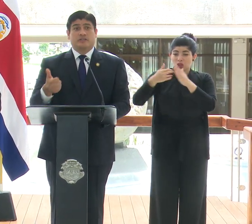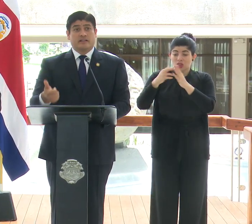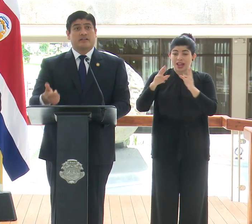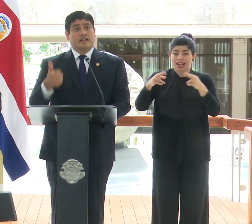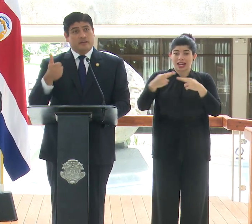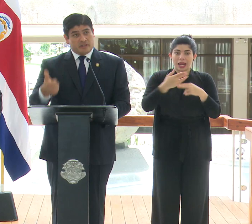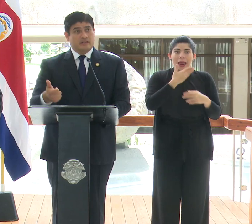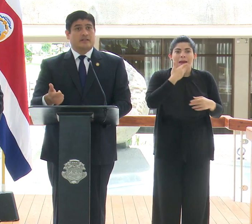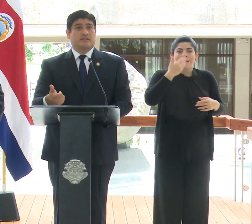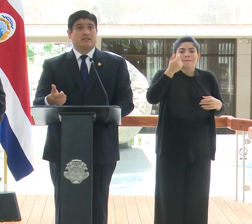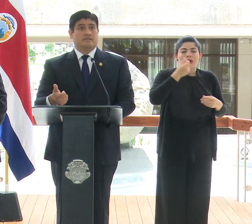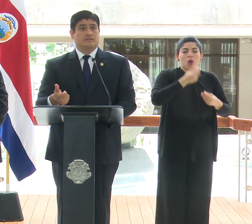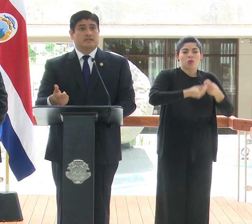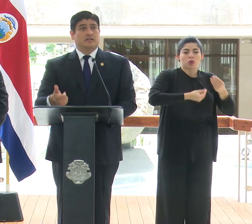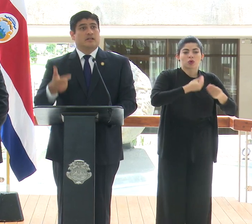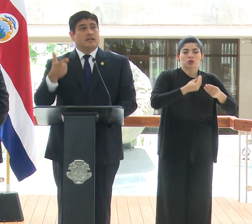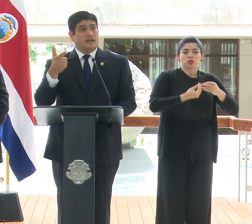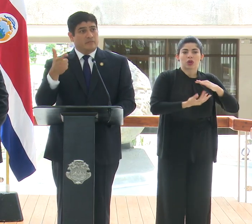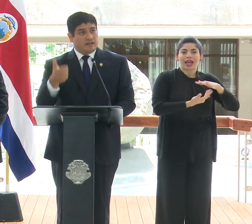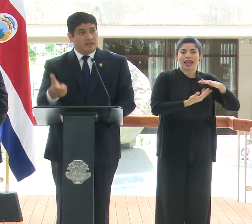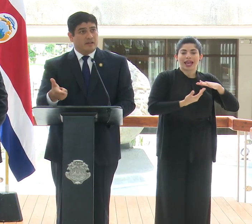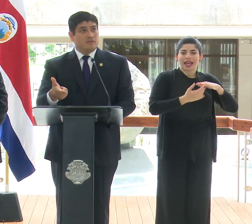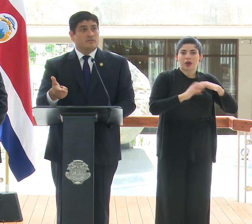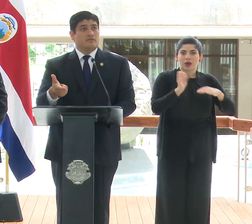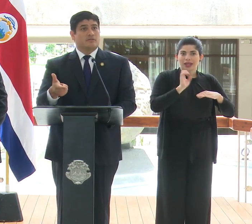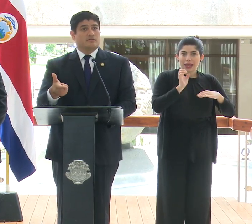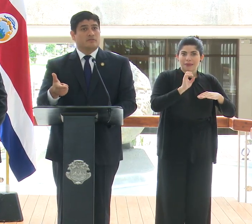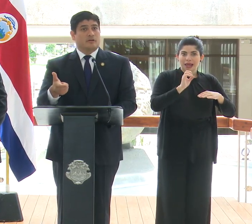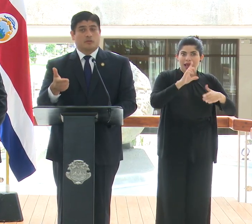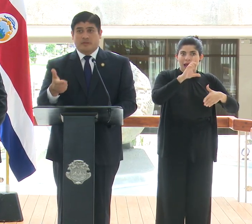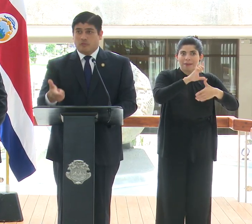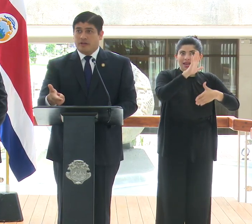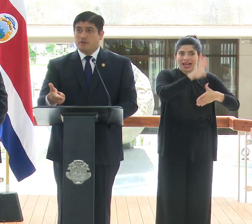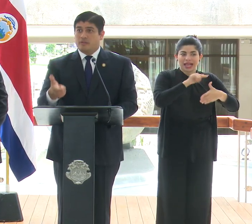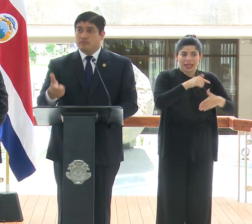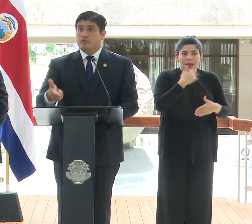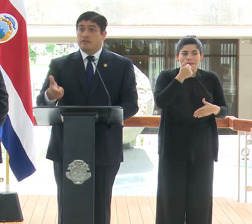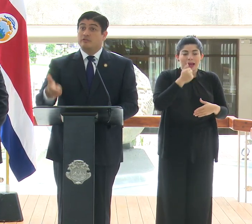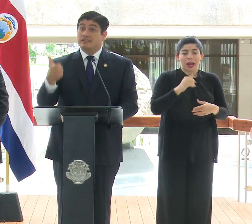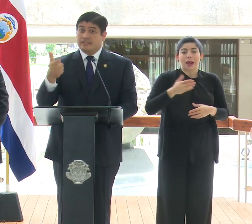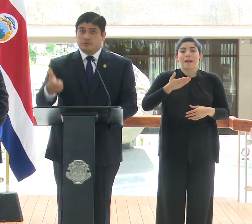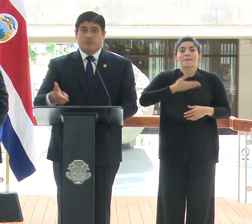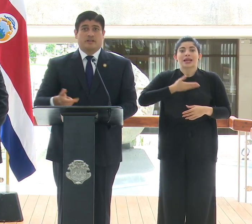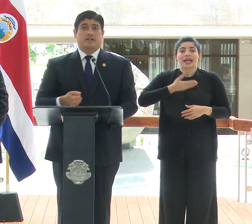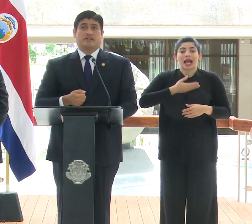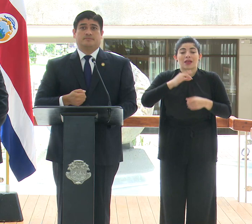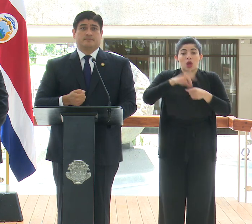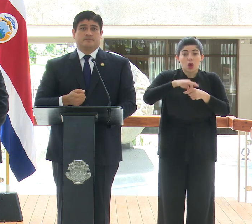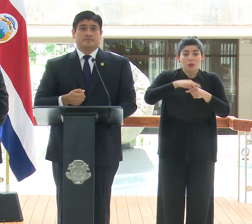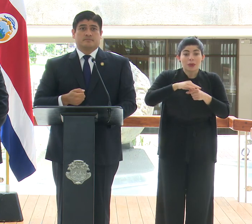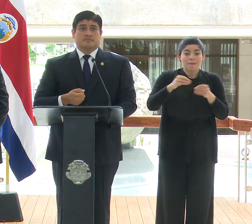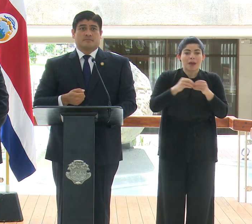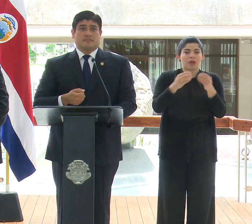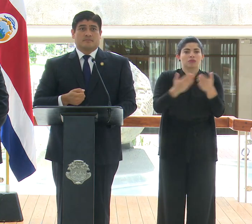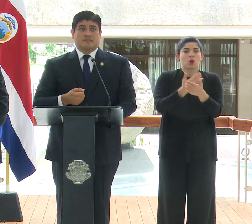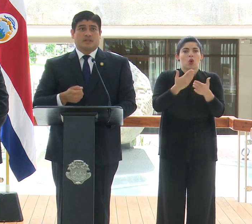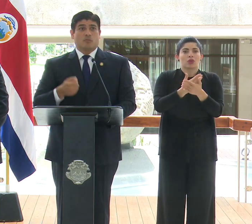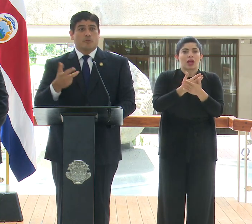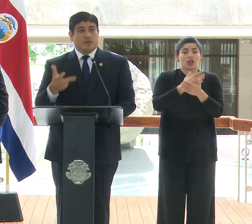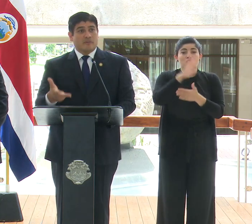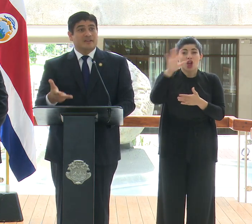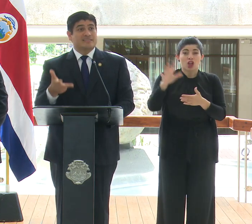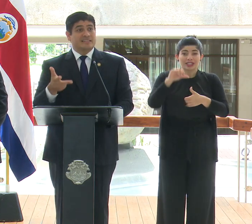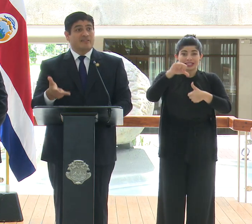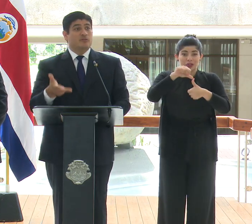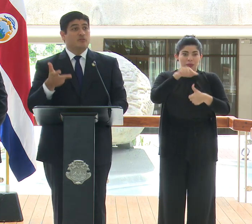planta geotérmica de América Latina, el mercado agropecuario más moderno de Centroamérica,